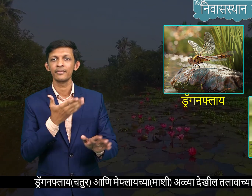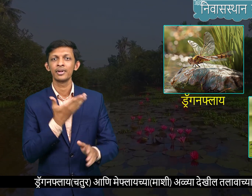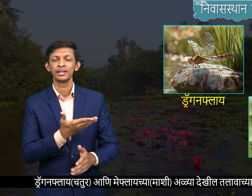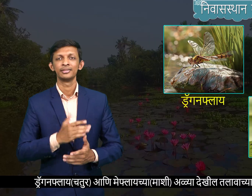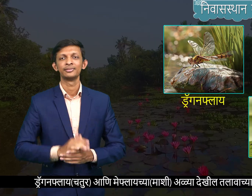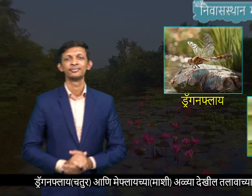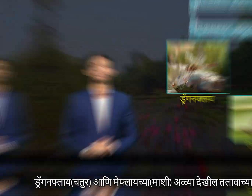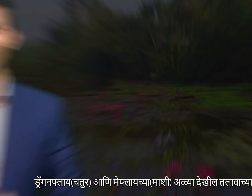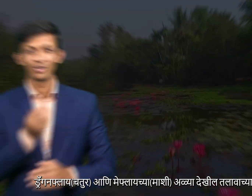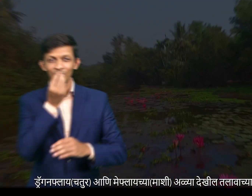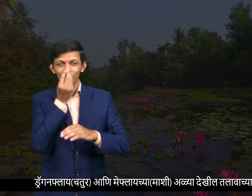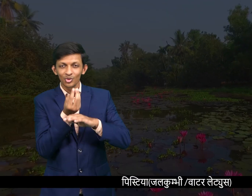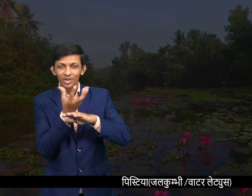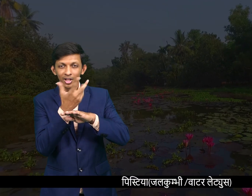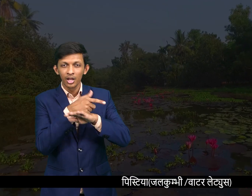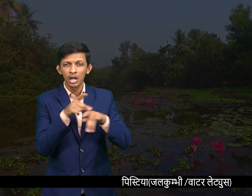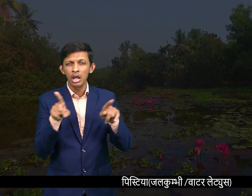राहतात. पिस्टिया,